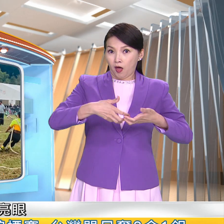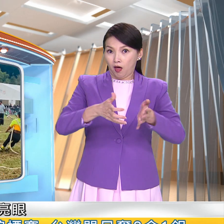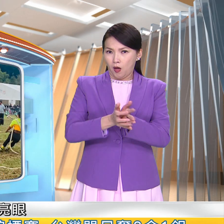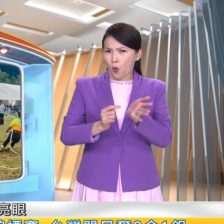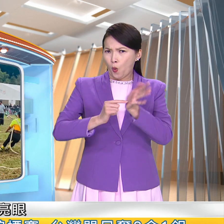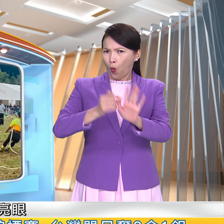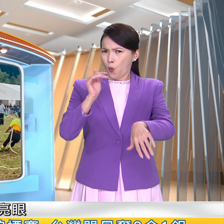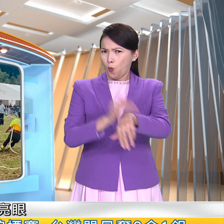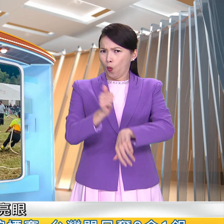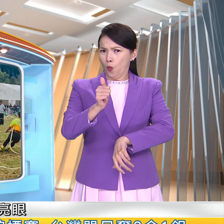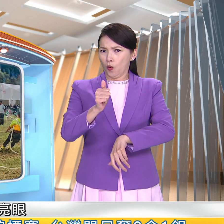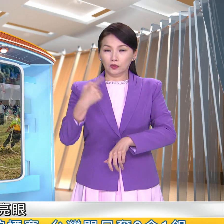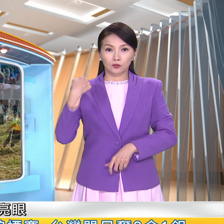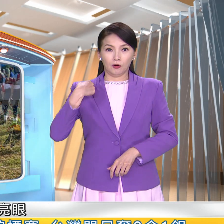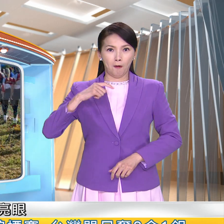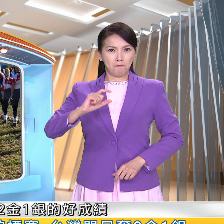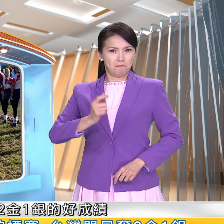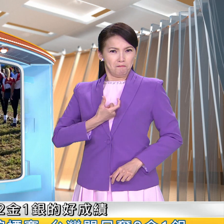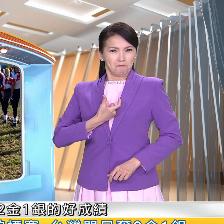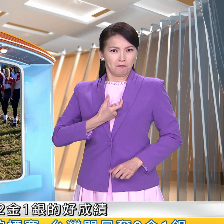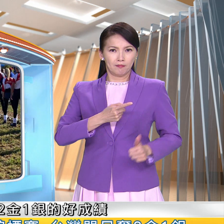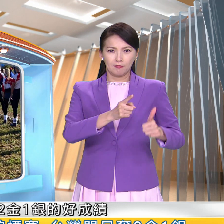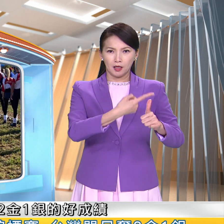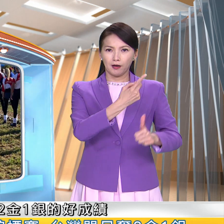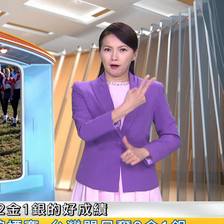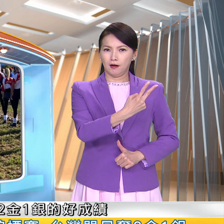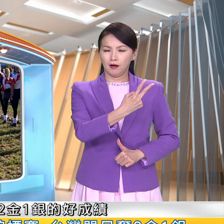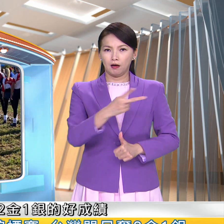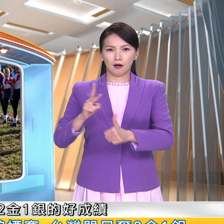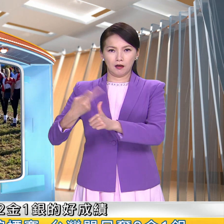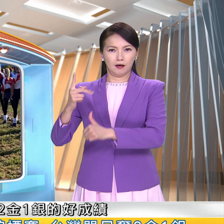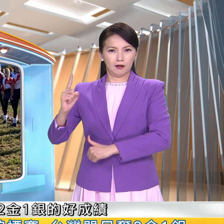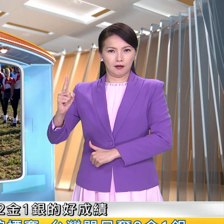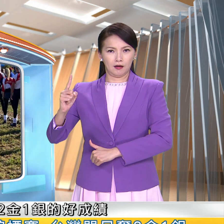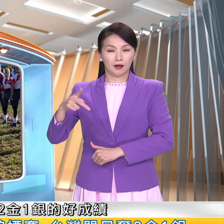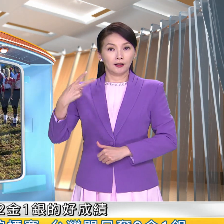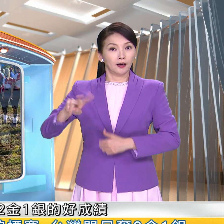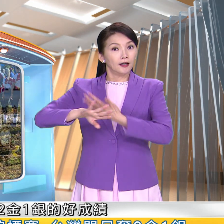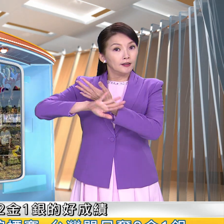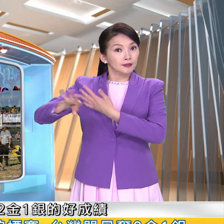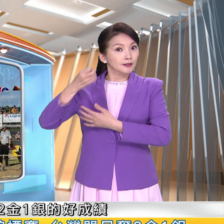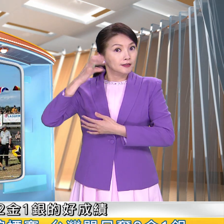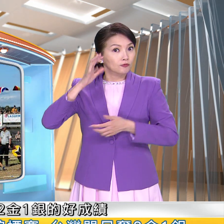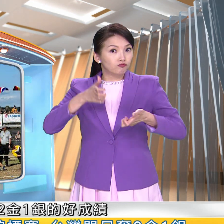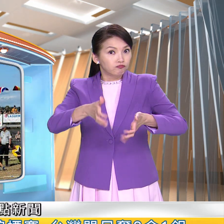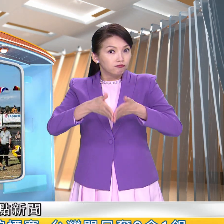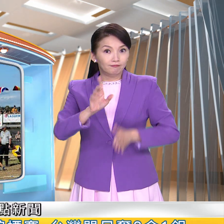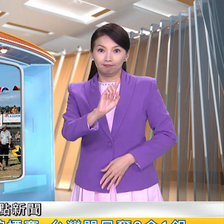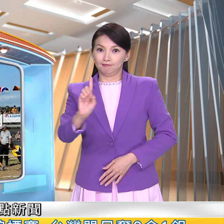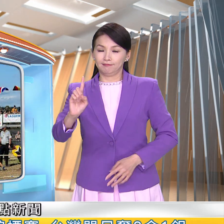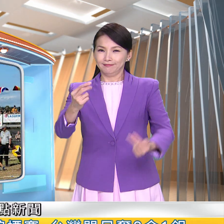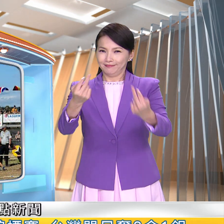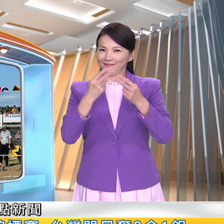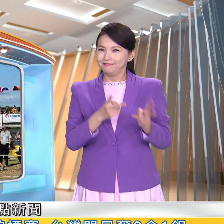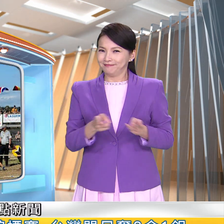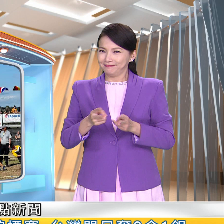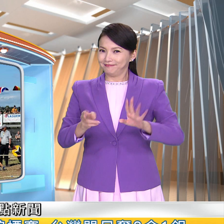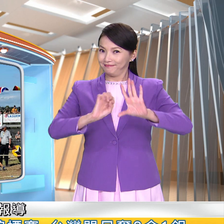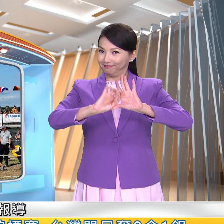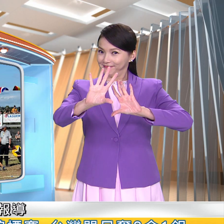眼，昨天一共是竞争了二金一银的好成绩。另外还有哪些重点新闻？来看我们的整体报